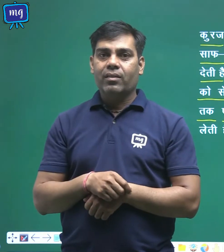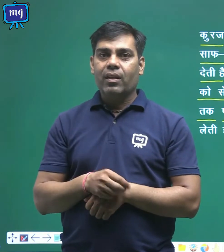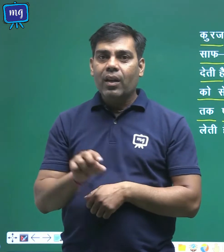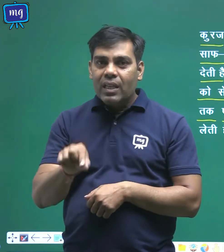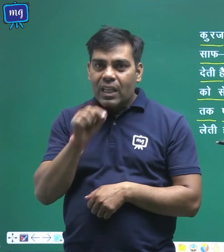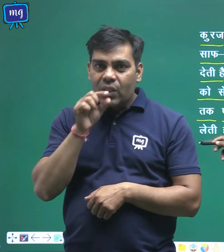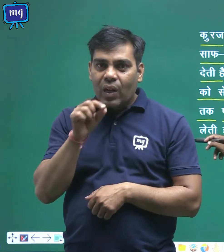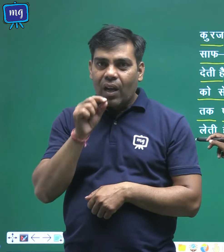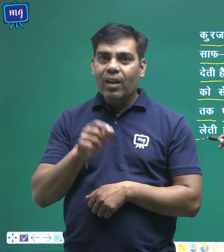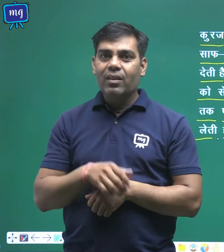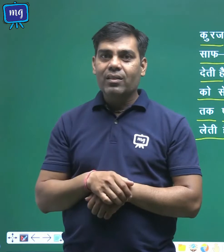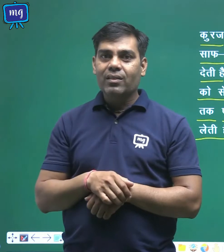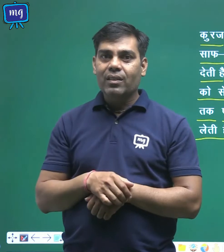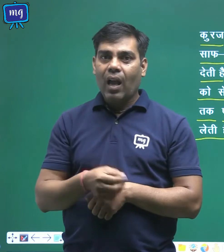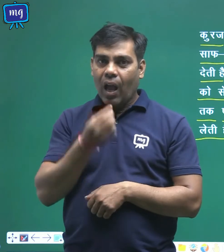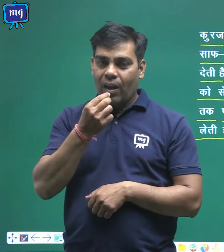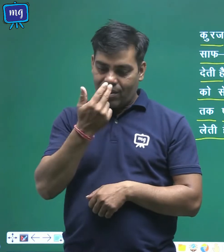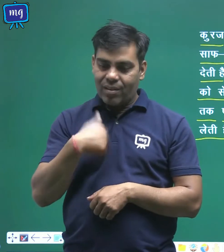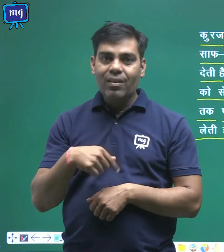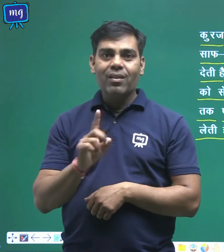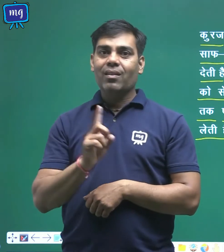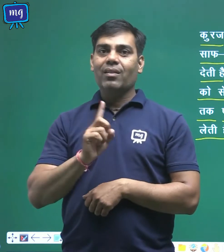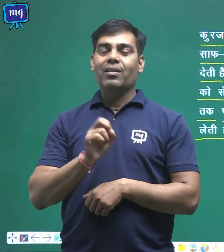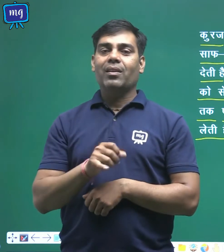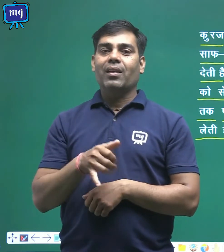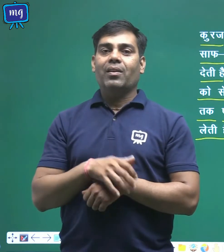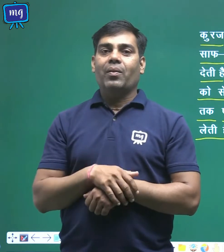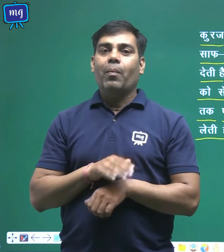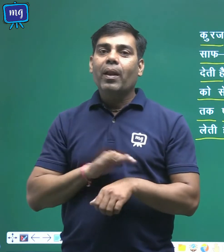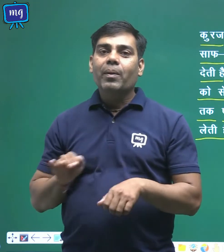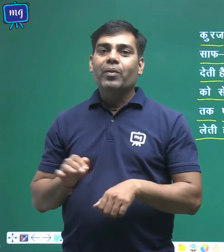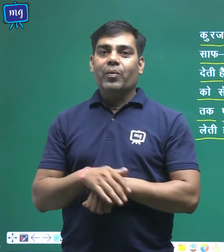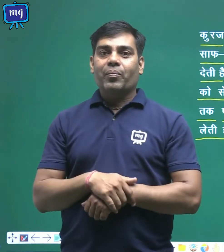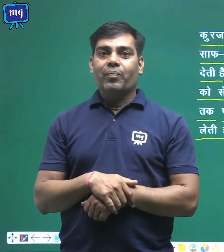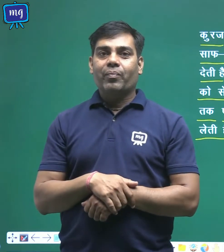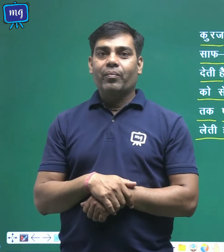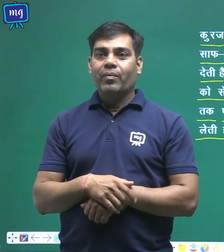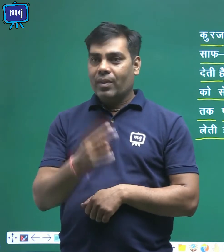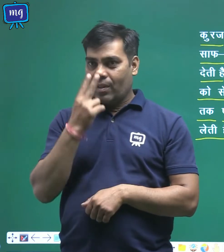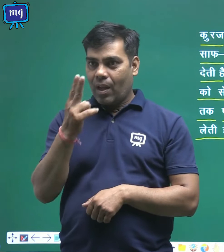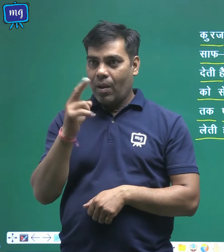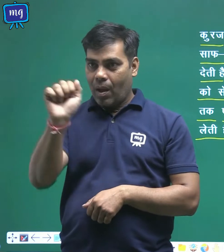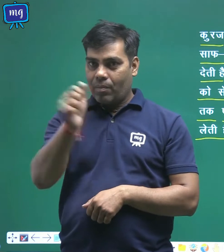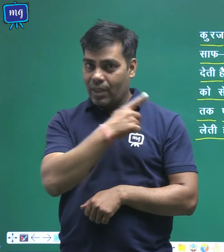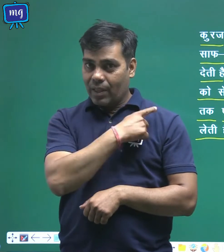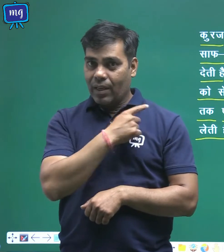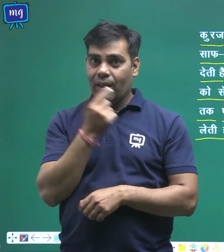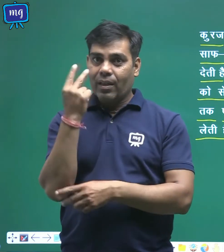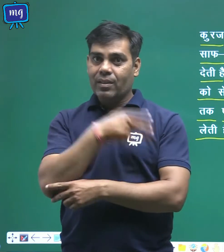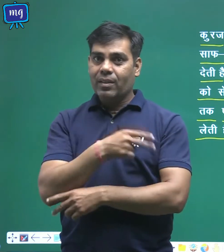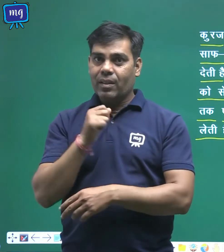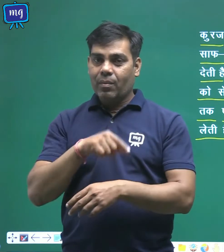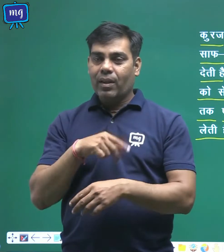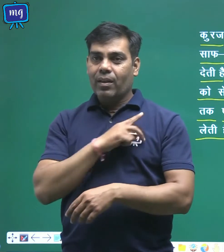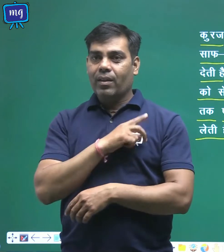चुगा नहीं लेती है। प्यारे बच्चों, आप देख रहे हैं इस चित्र